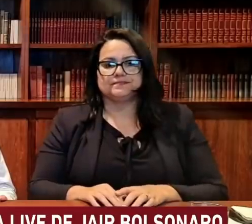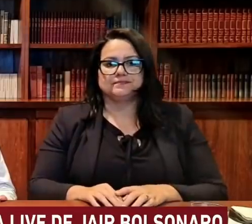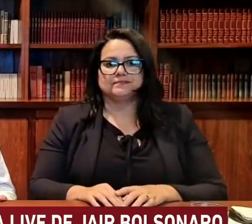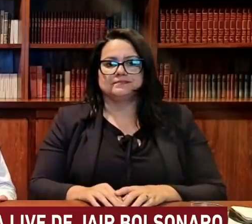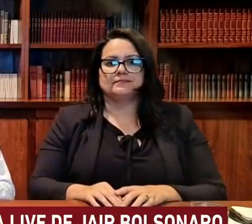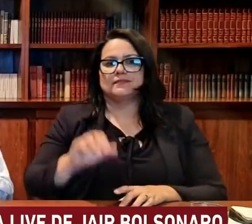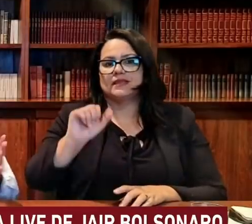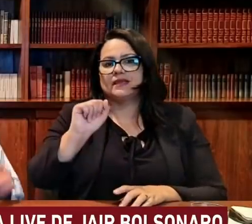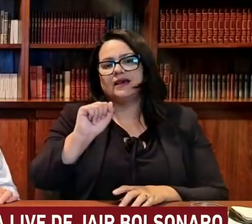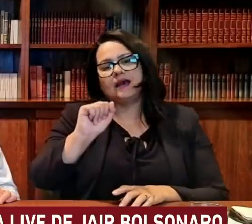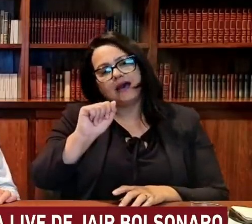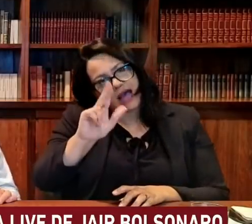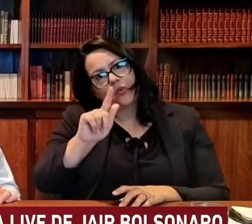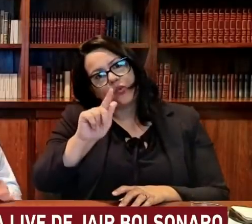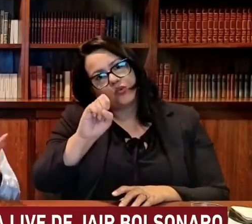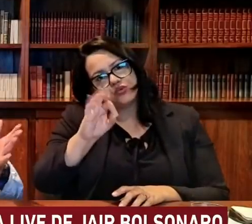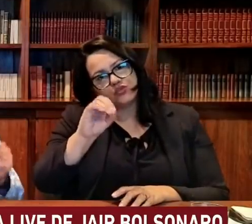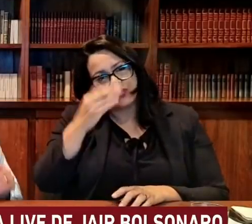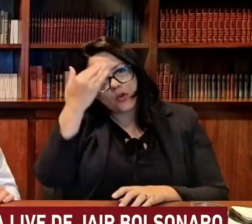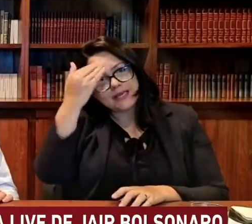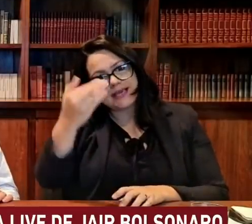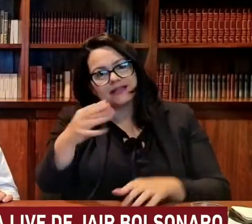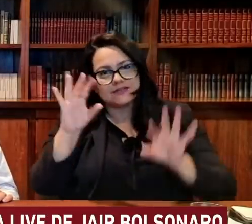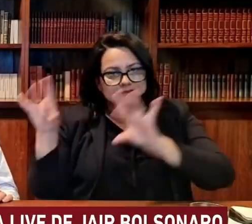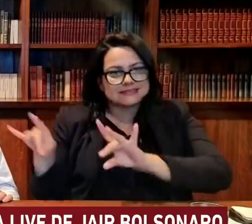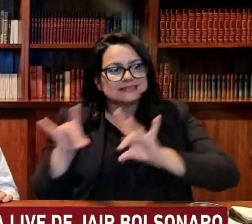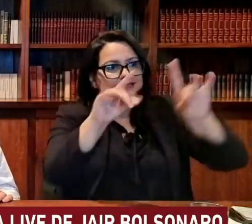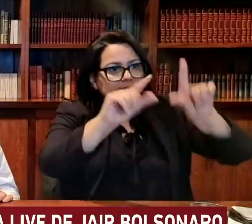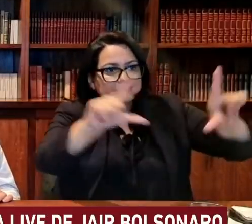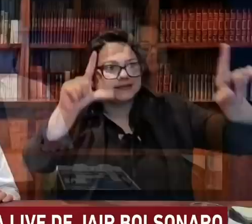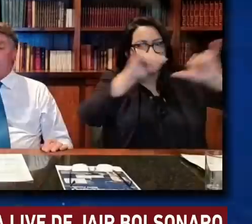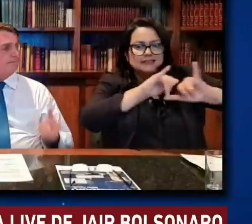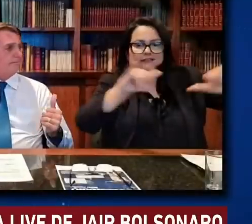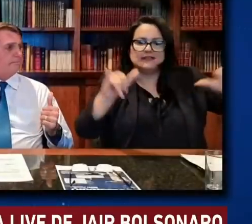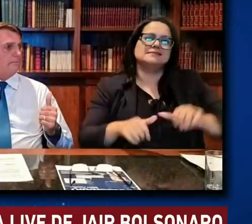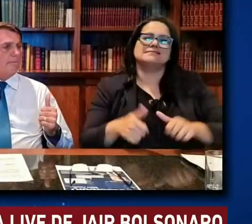Prezado Augusto Nunes, equipe do Pingo nos Is, muito obrigado pela transmissão do nosso